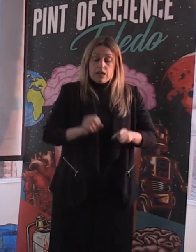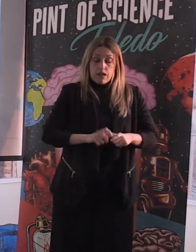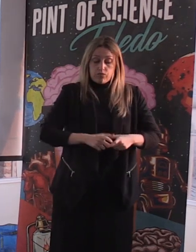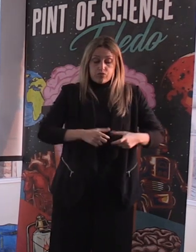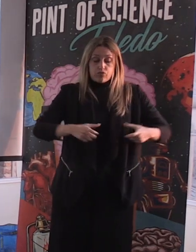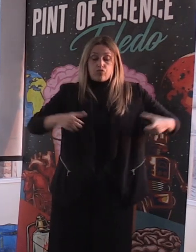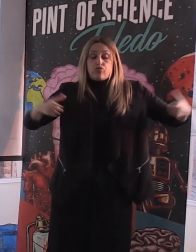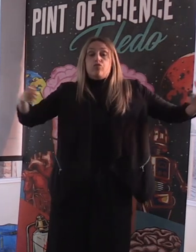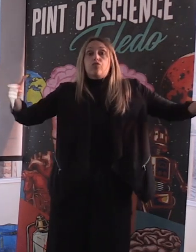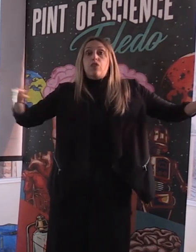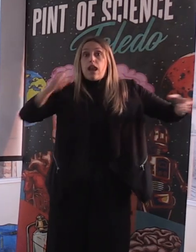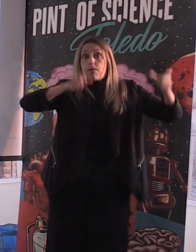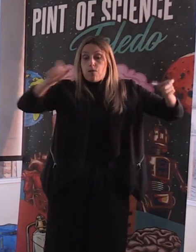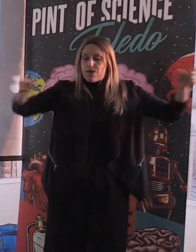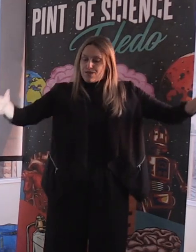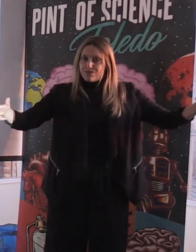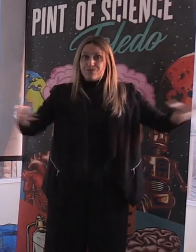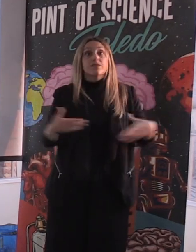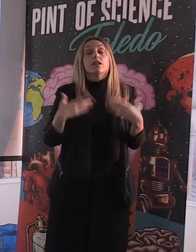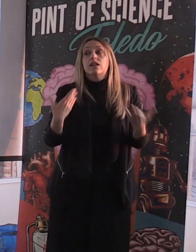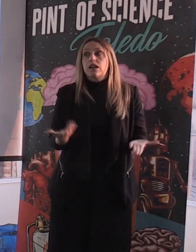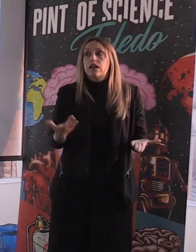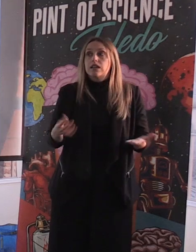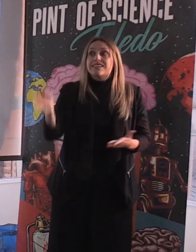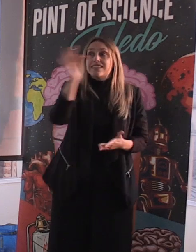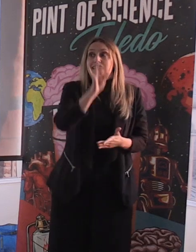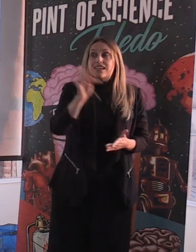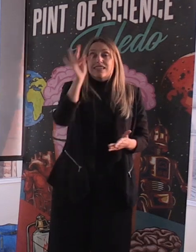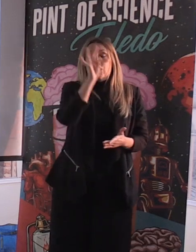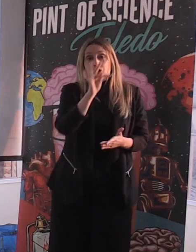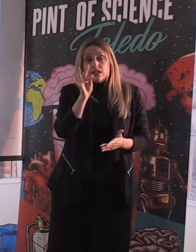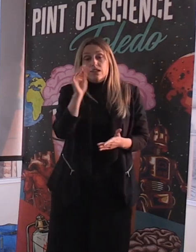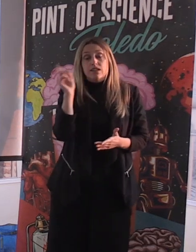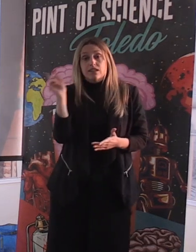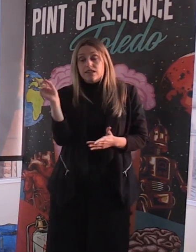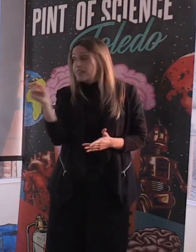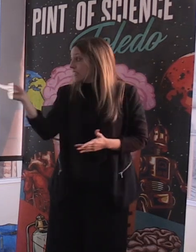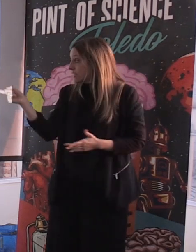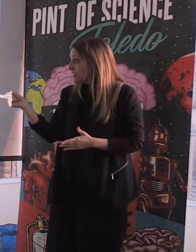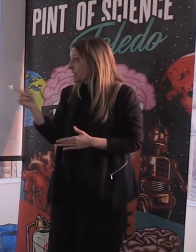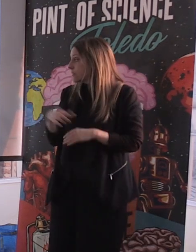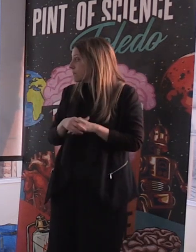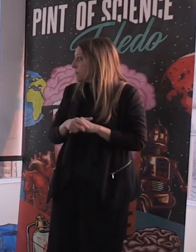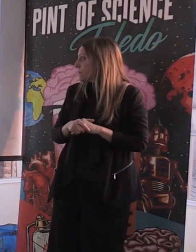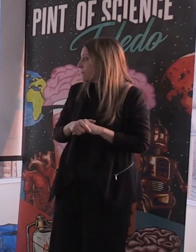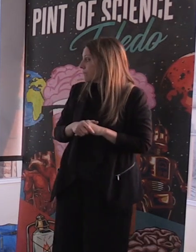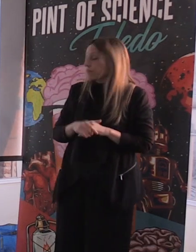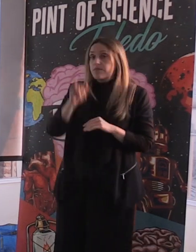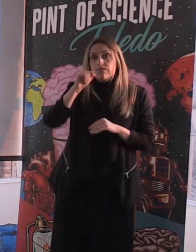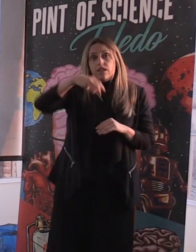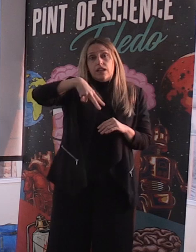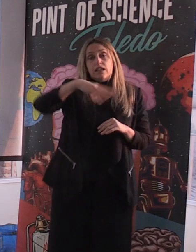en la población. Dentro de la teoría del darwinismo, y Weismann era un